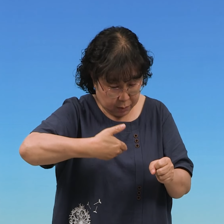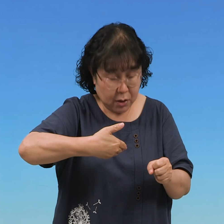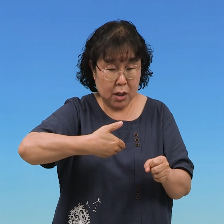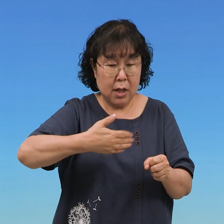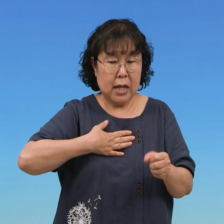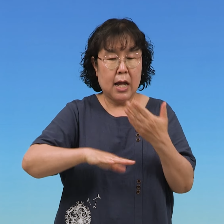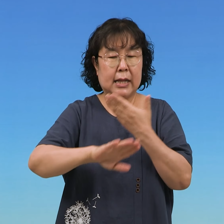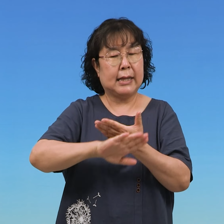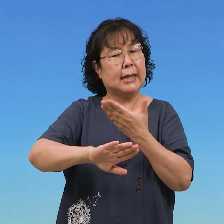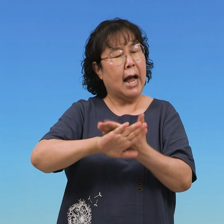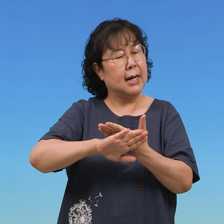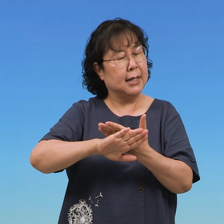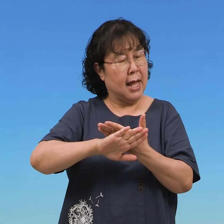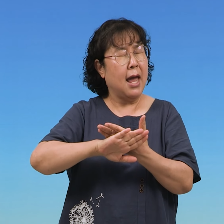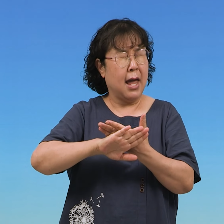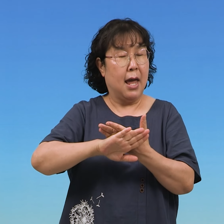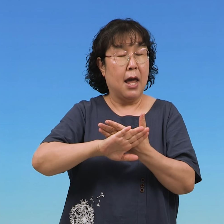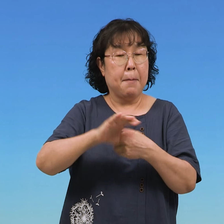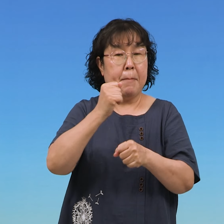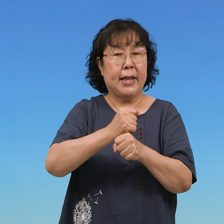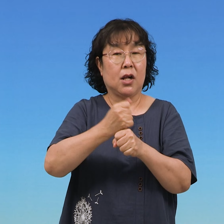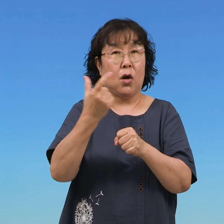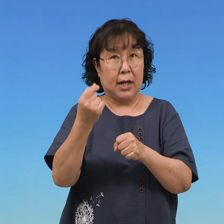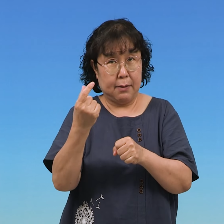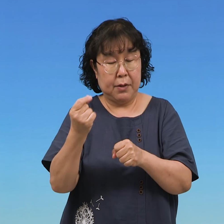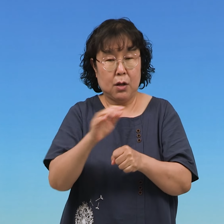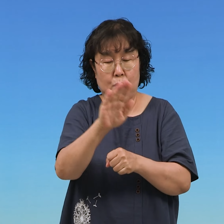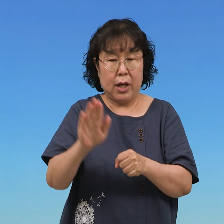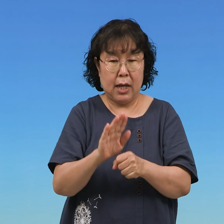이름을 말씀 묵상 교회라 질 것 같아요.